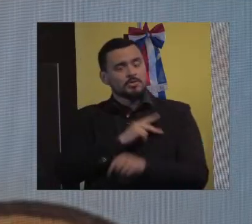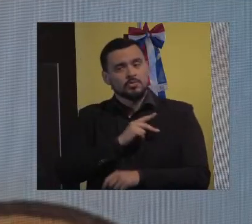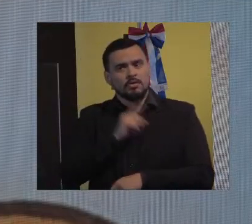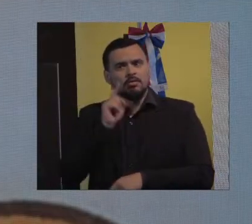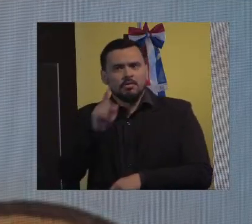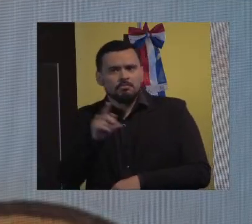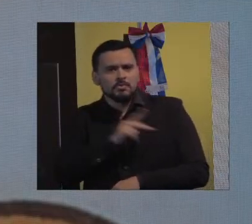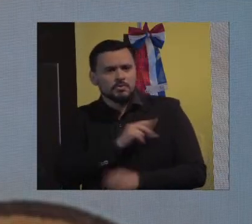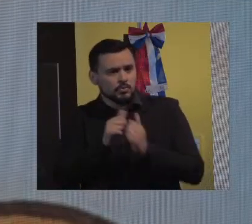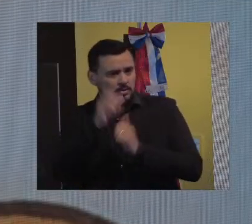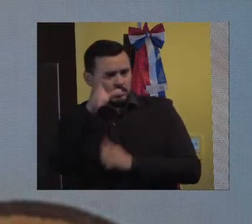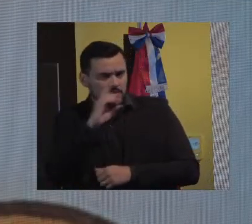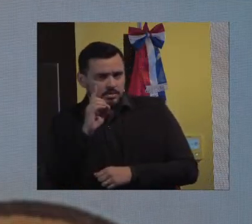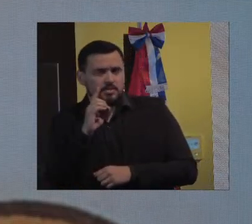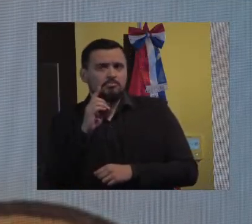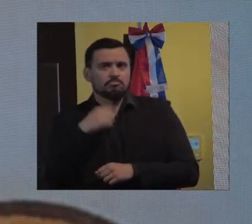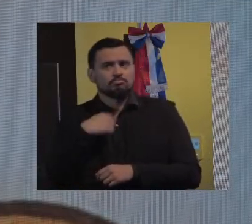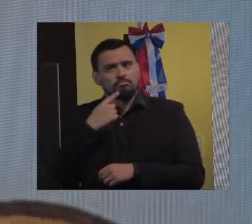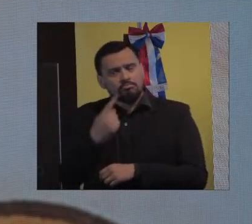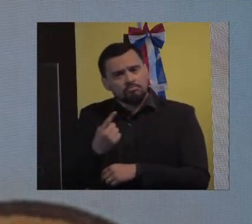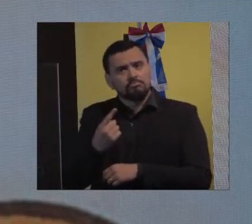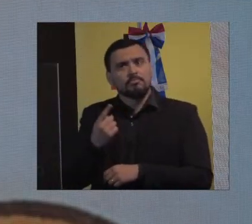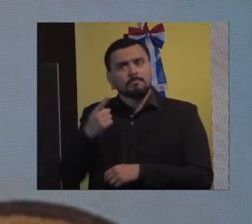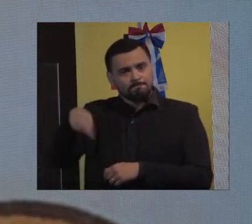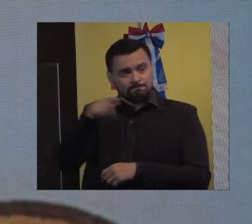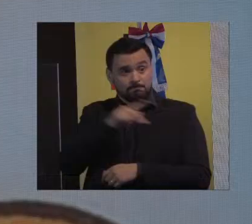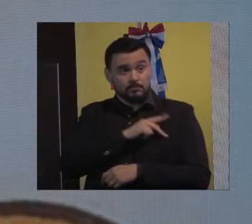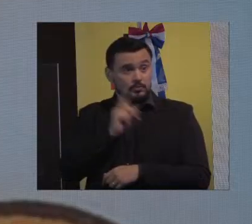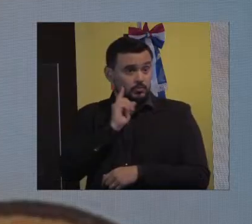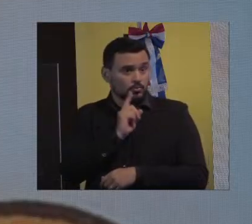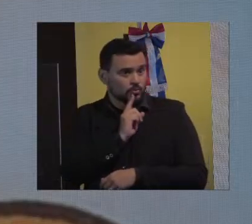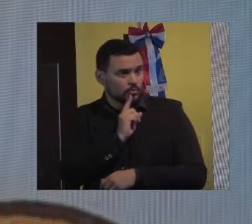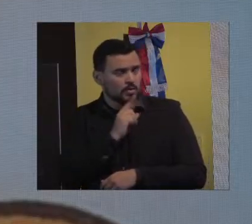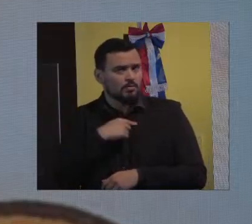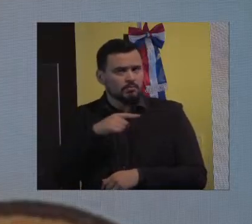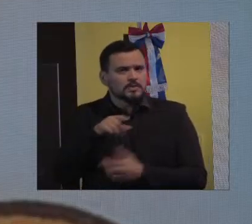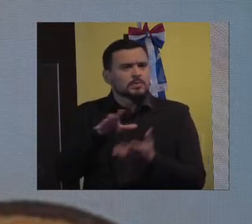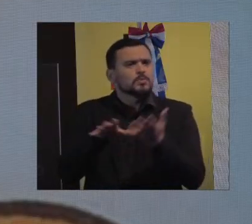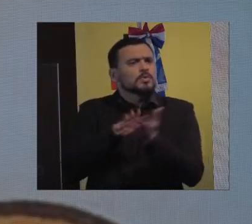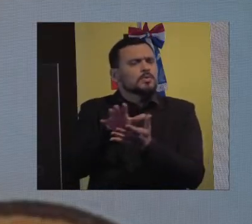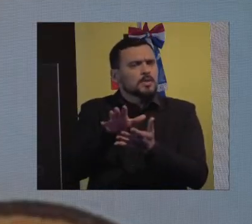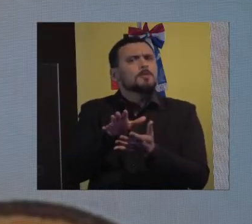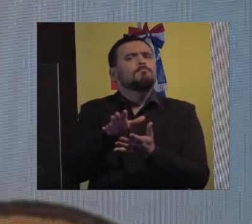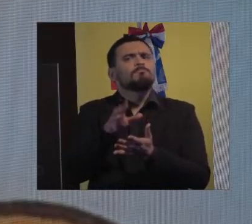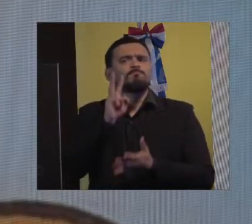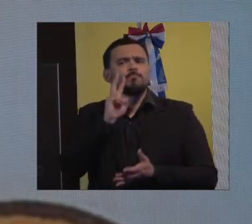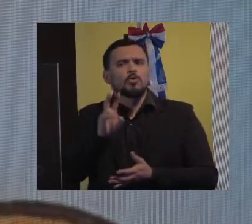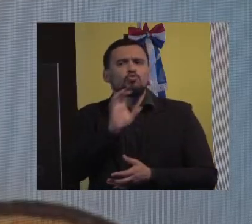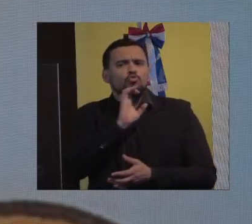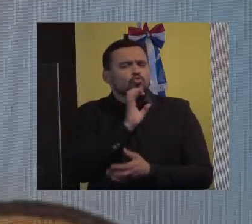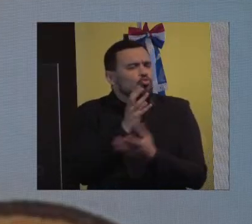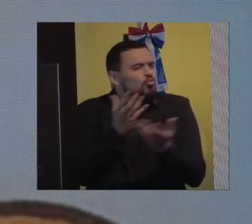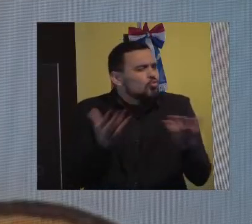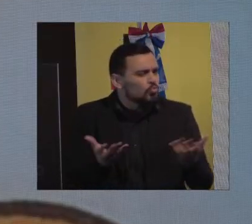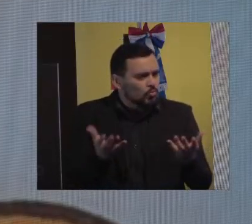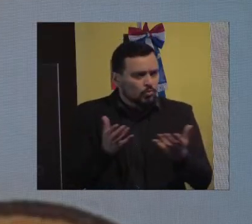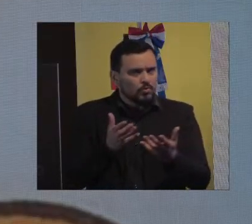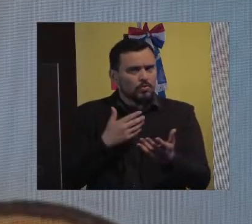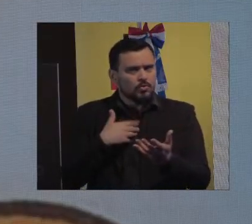discapacidad, y particularmente, tengo que decirlo, con las personas sordas. Tratamos de ver cómo las podemos